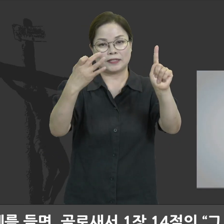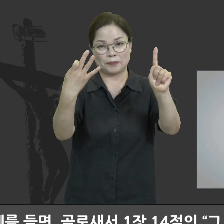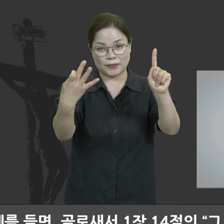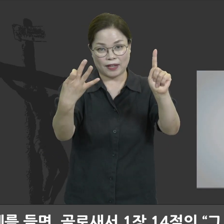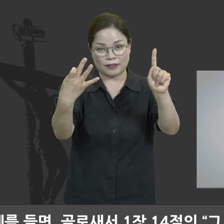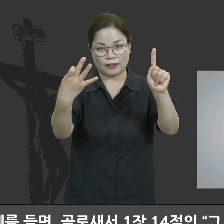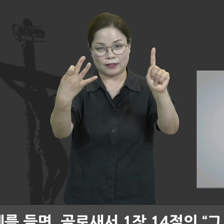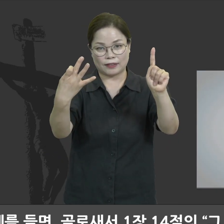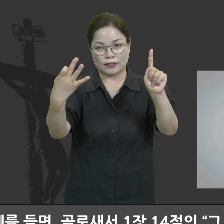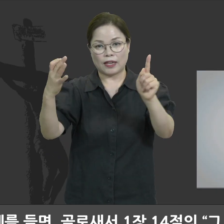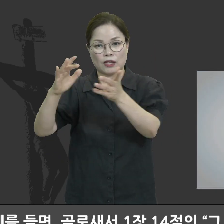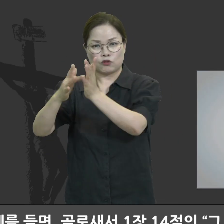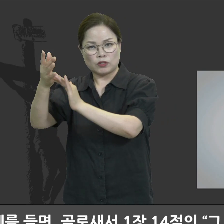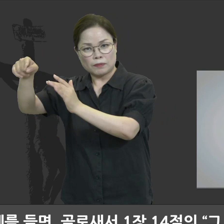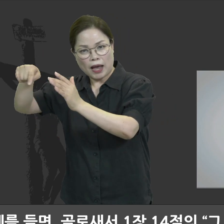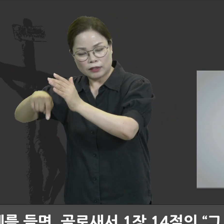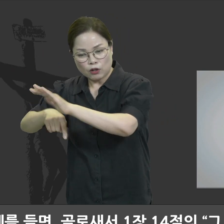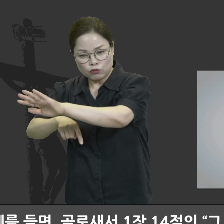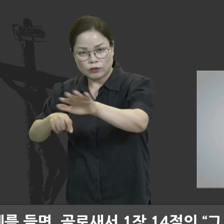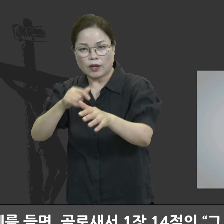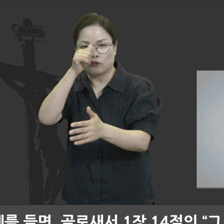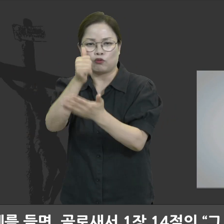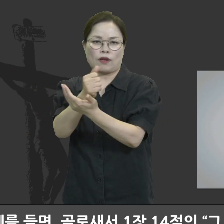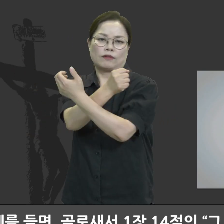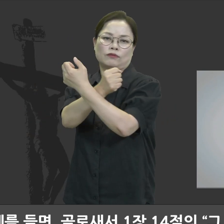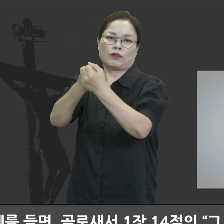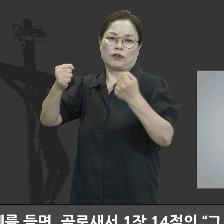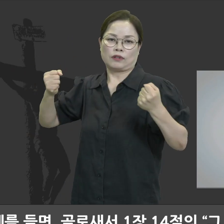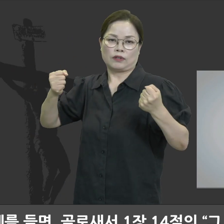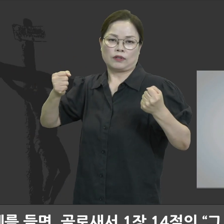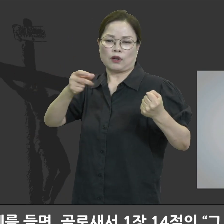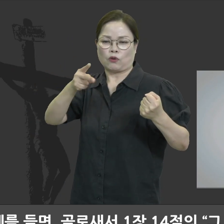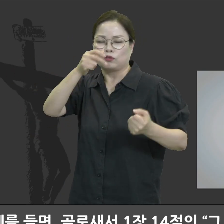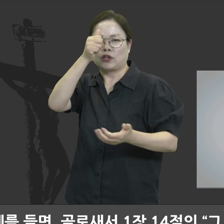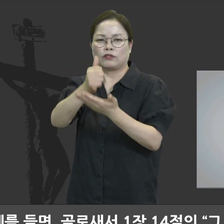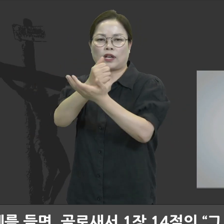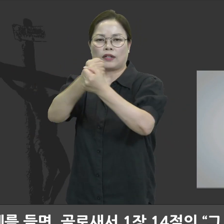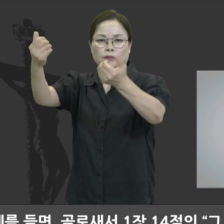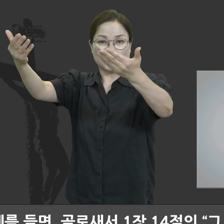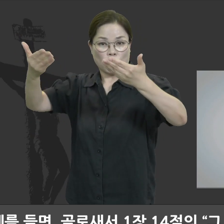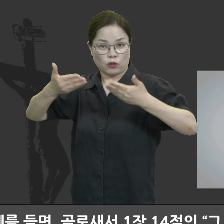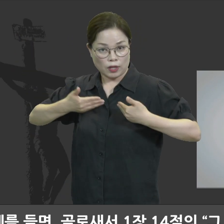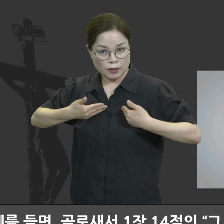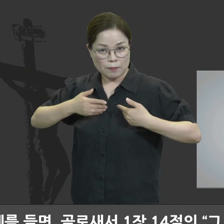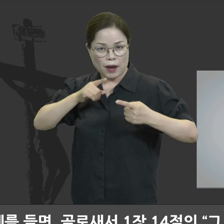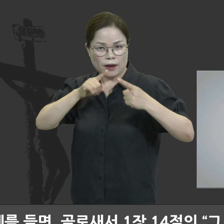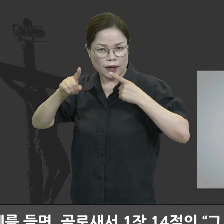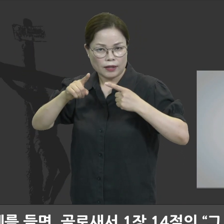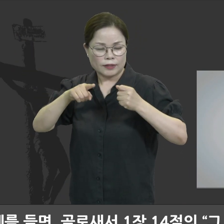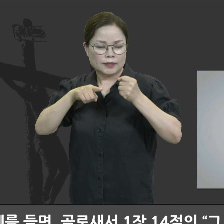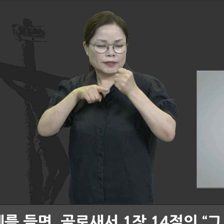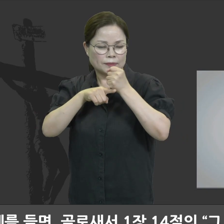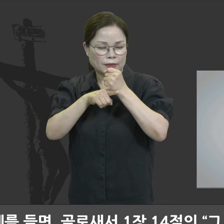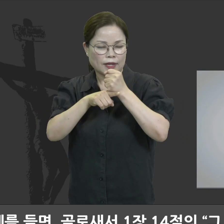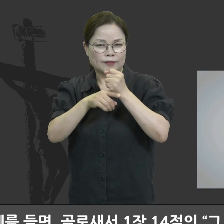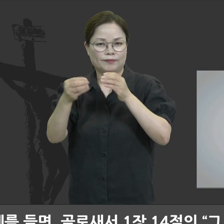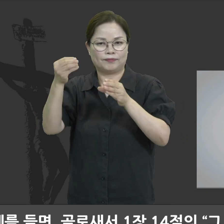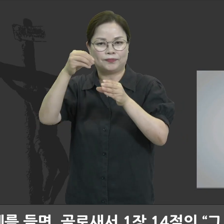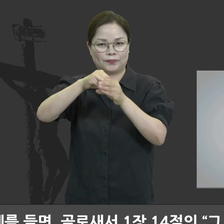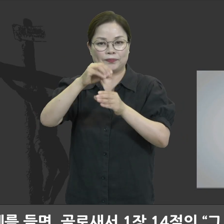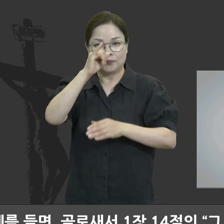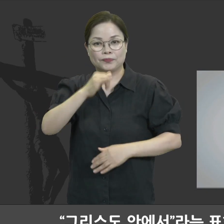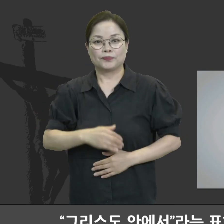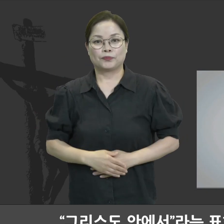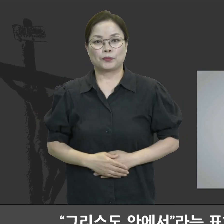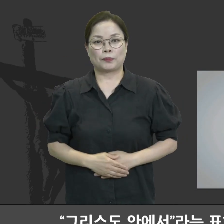14절에 그 아들 안에서 우리가 속량 곧 죄사함을 얻었도다 라는 말씀에서 그 의미가